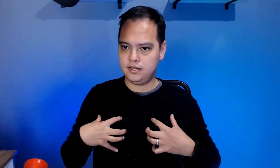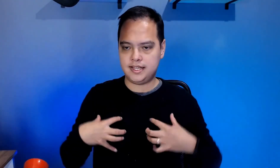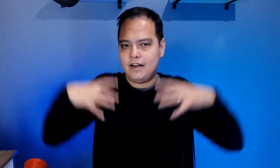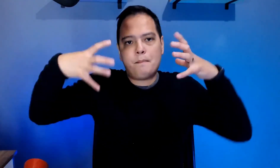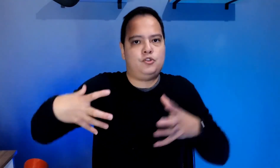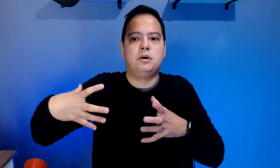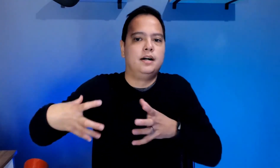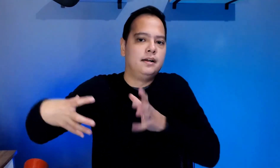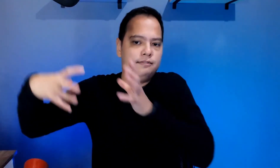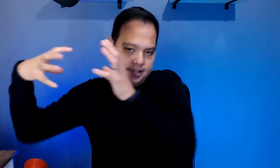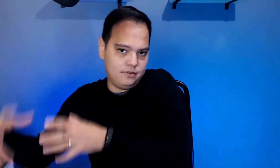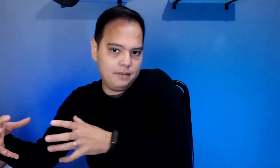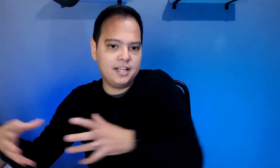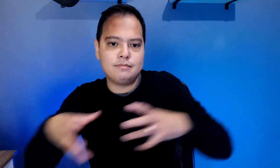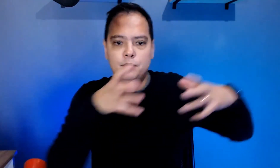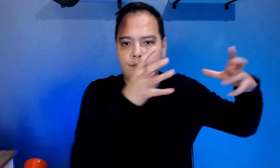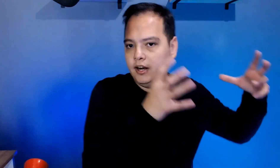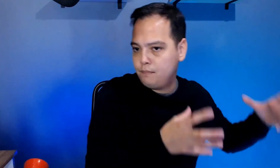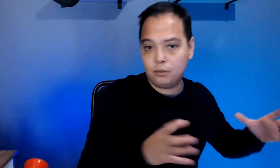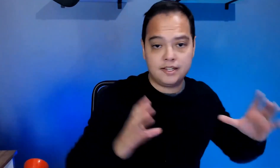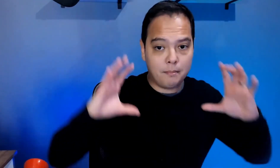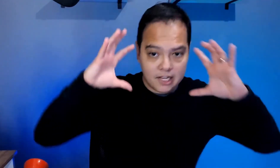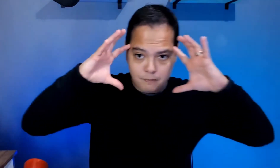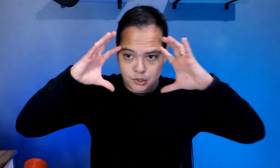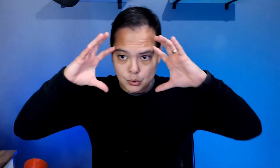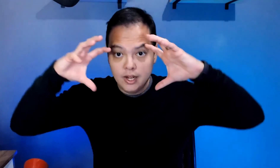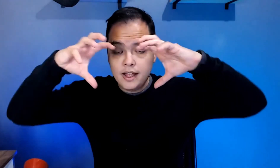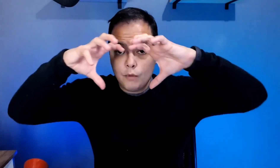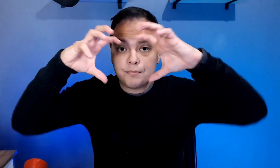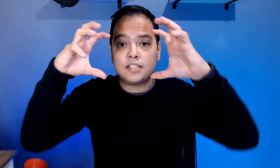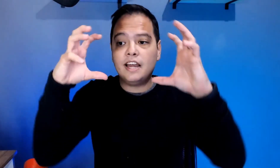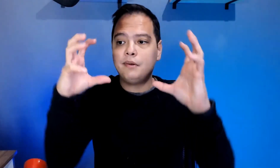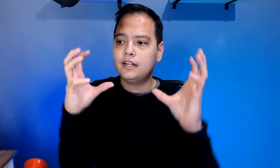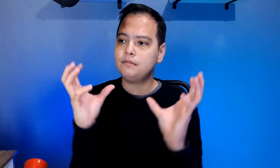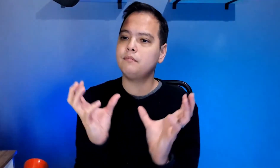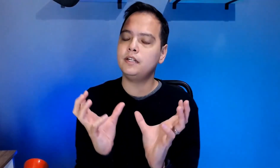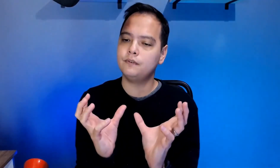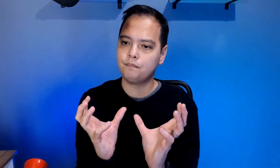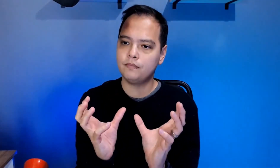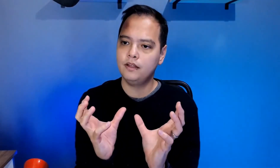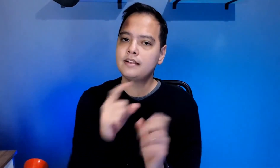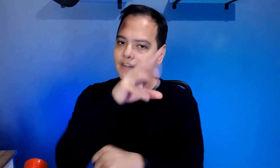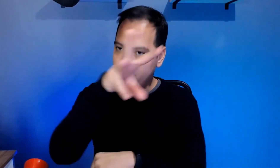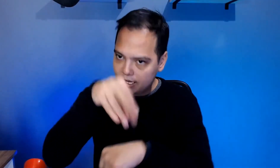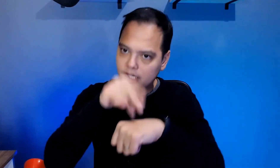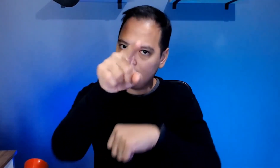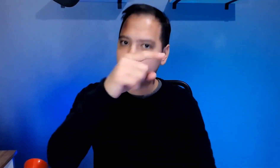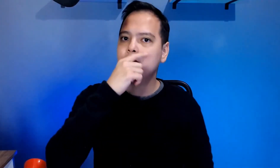uma pessoa fazendo Libras e uma pessoa falando em português. É a mesma pessoa e o mesmo cérebro que está em desenvolvimento. Você vai pegar isso até para o seu dia a dia. Você